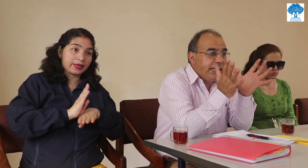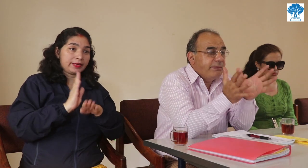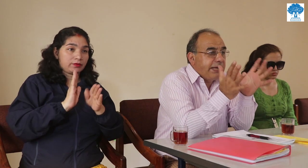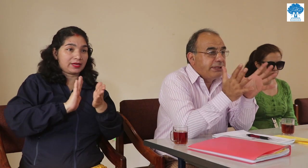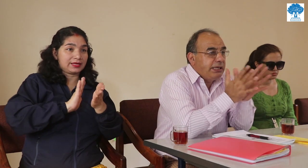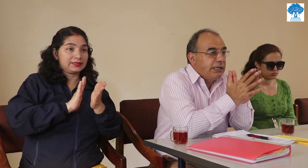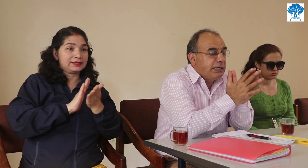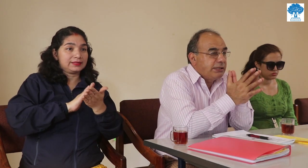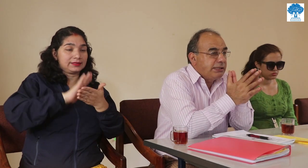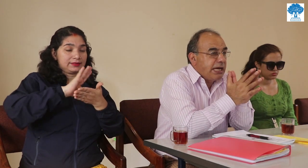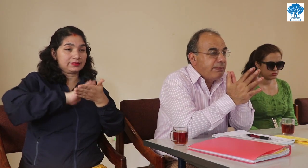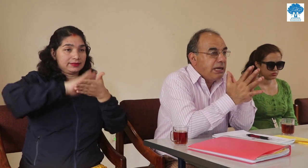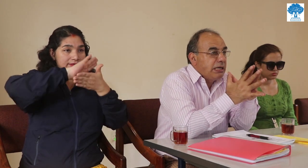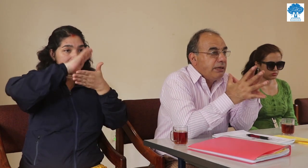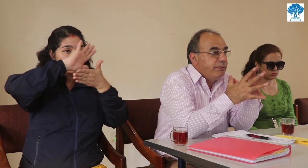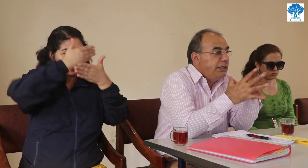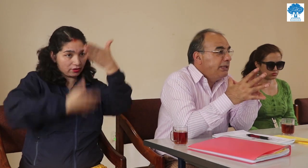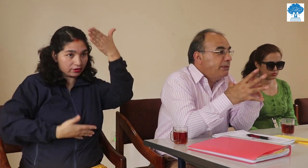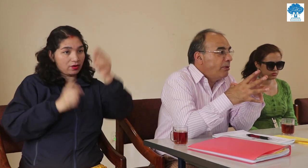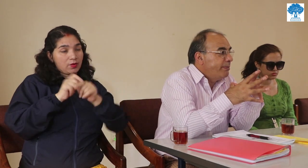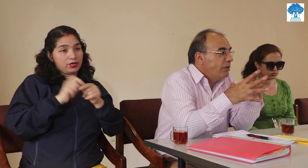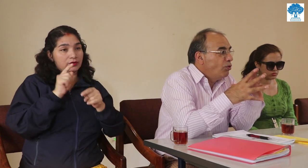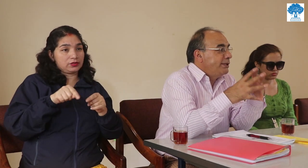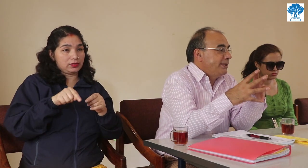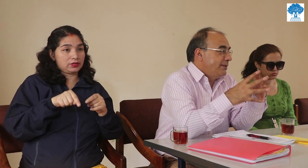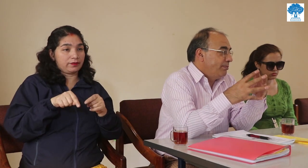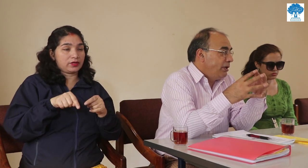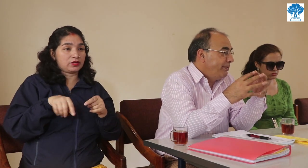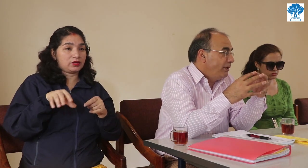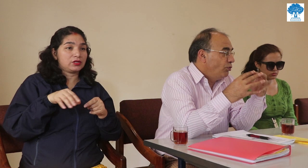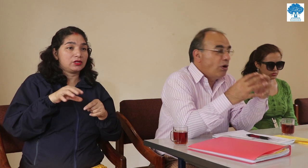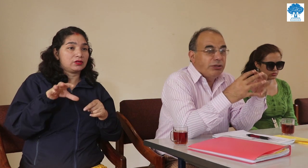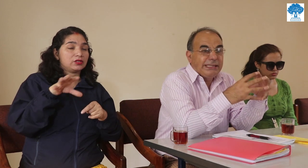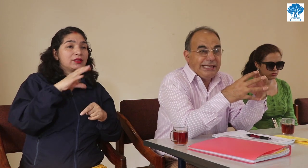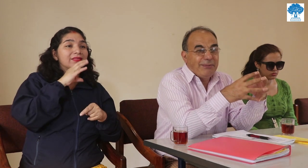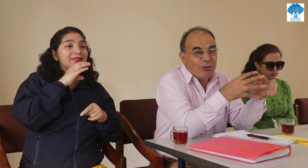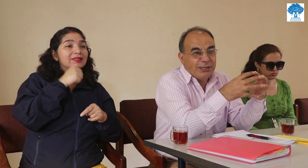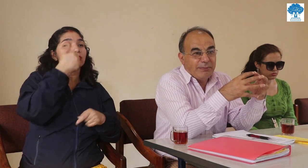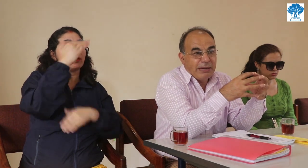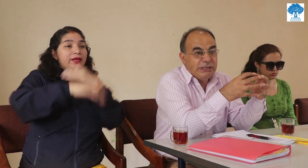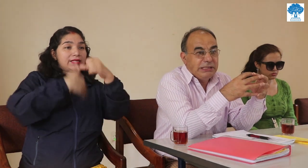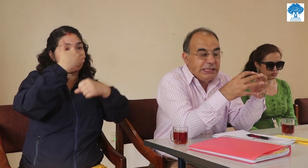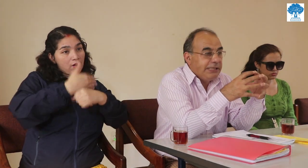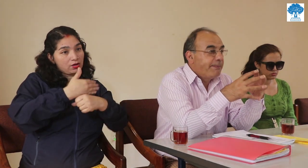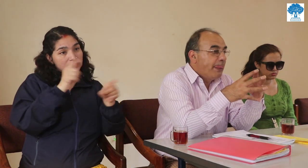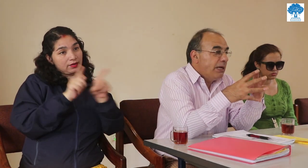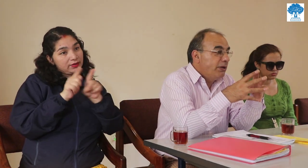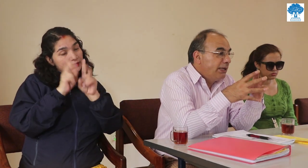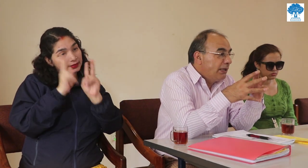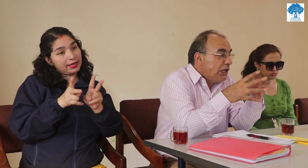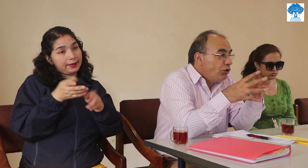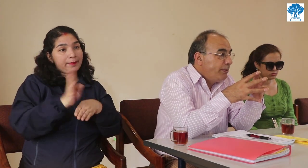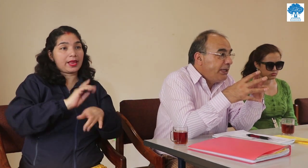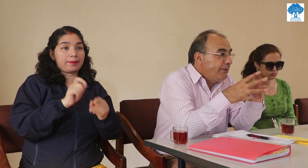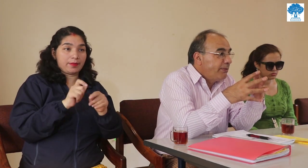एट द सेम टाइम चाहिँ संसारमा मिलेनियम डेभलपमेन्ट गोल्स भन्ने पनि 2000 सेट भएको छ, एमडिजी